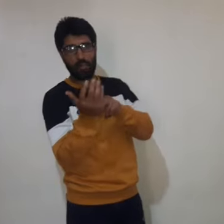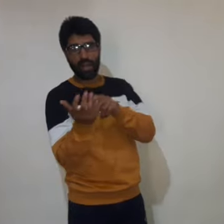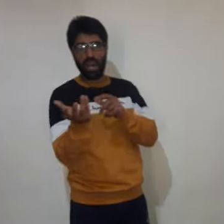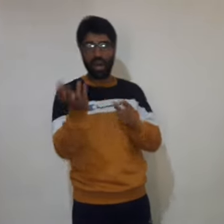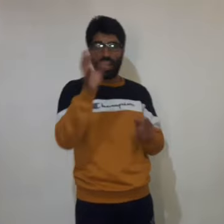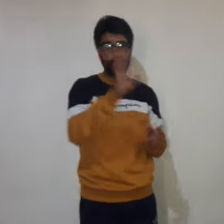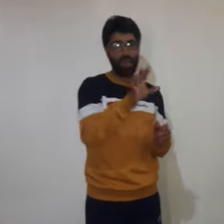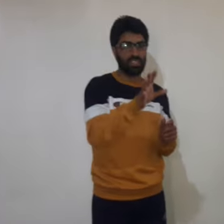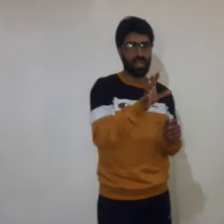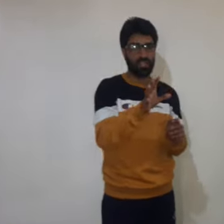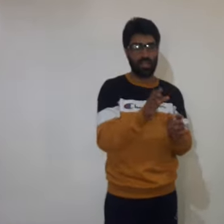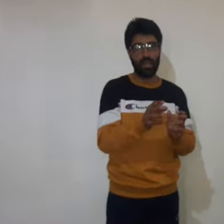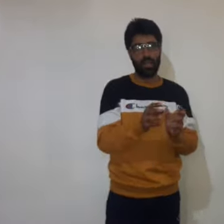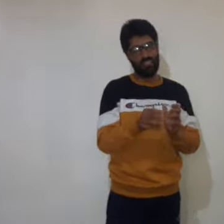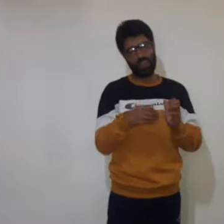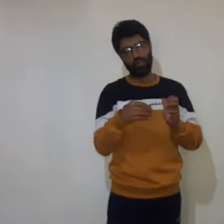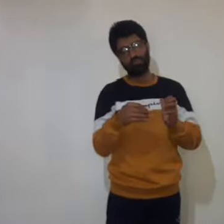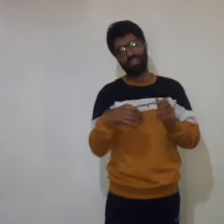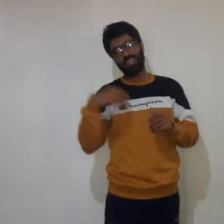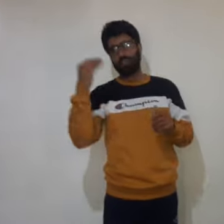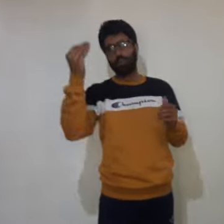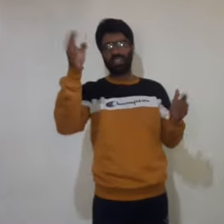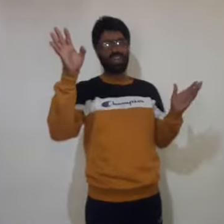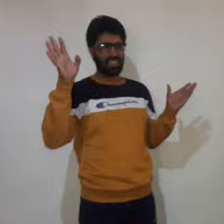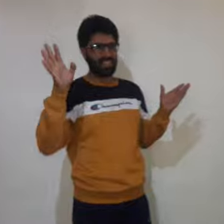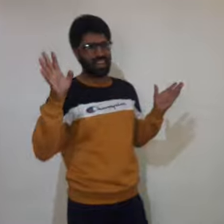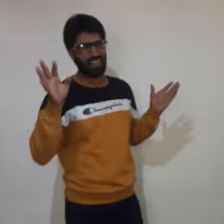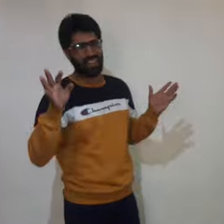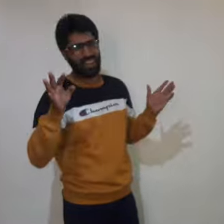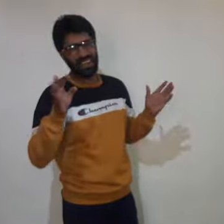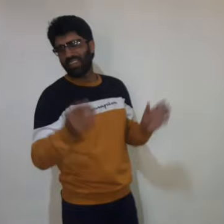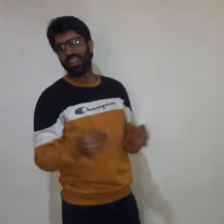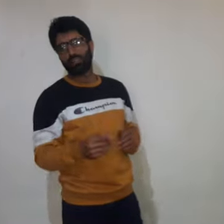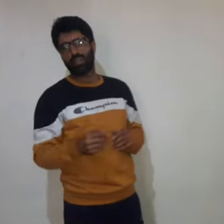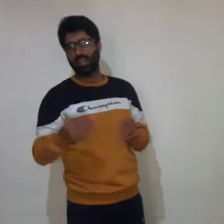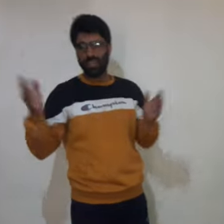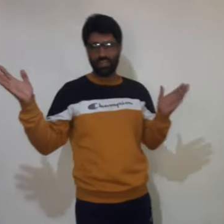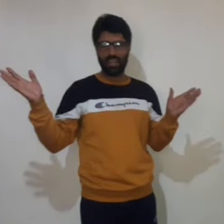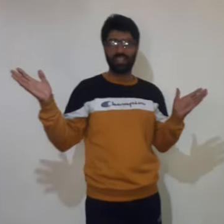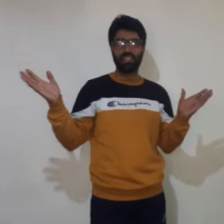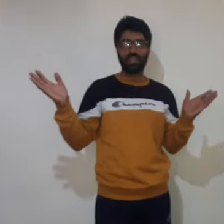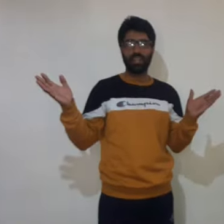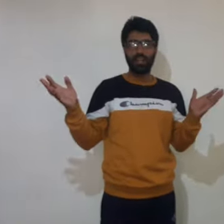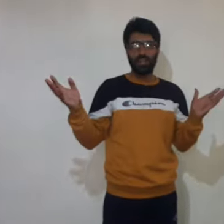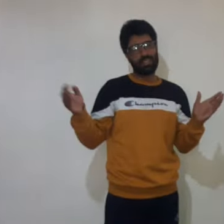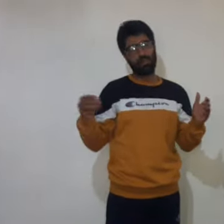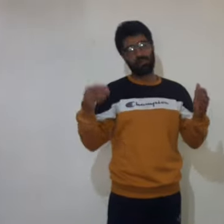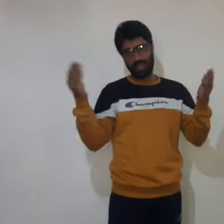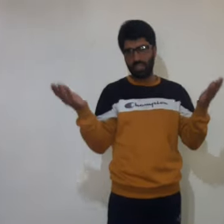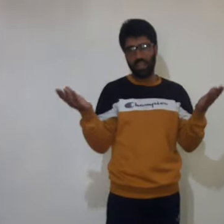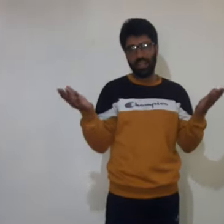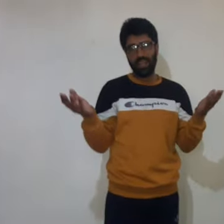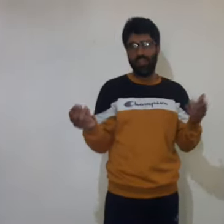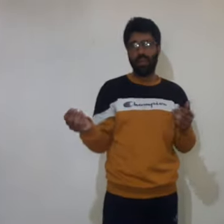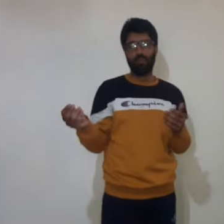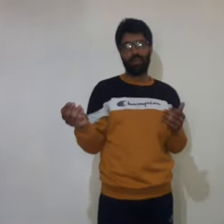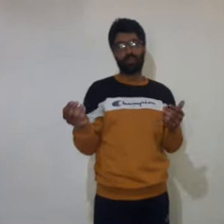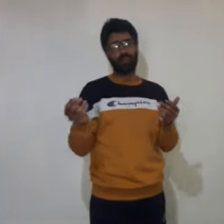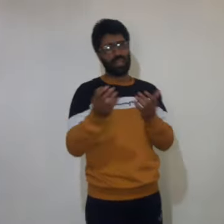हमारे हाथ पे लग जाते हैं, फिर हम या तो बाजार चले जाएंगे या तो घर चले जाएंगे सीधे। जब हम घर जाएंगे वहां पे हम बहुत सारी